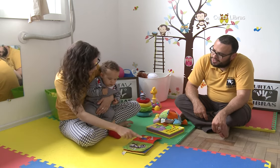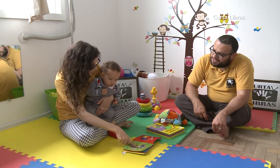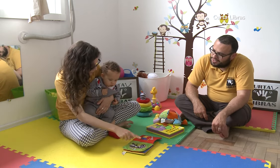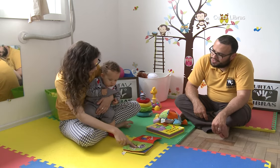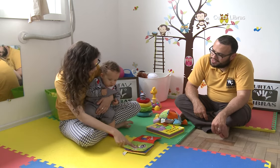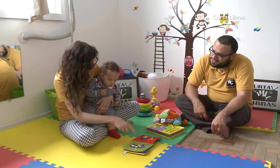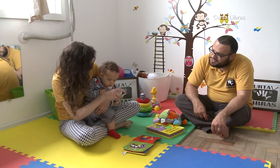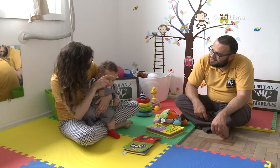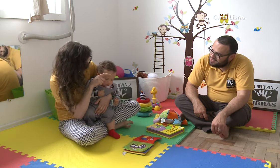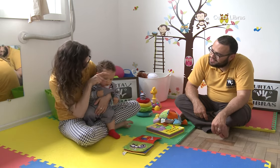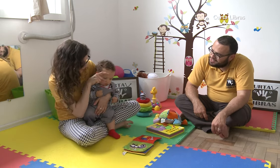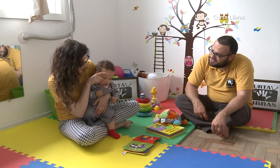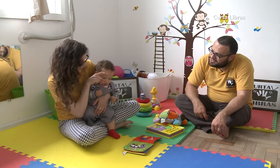A coruja.